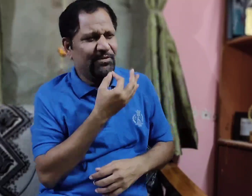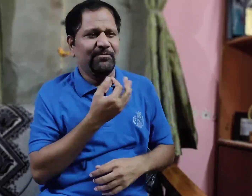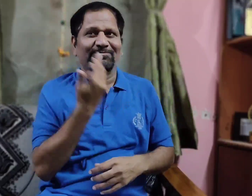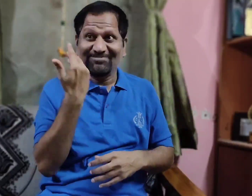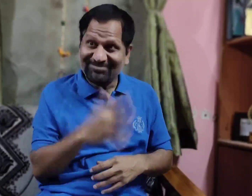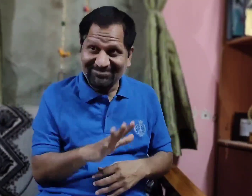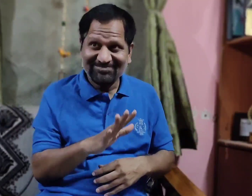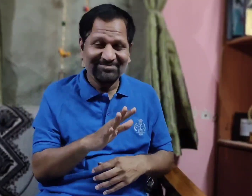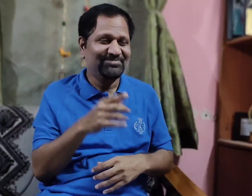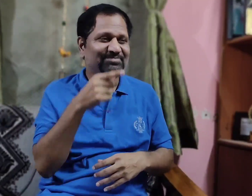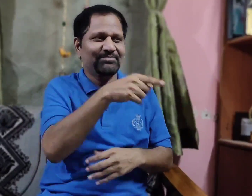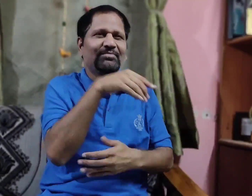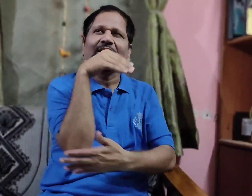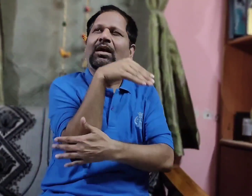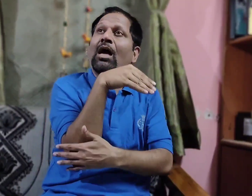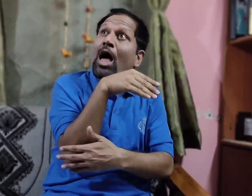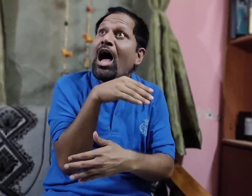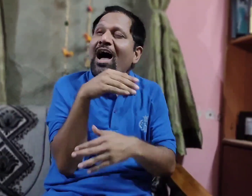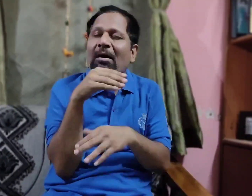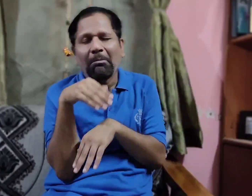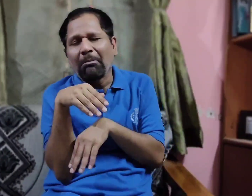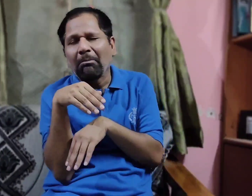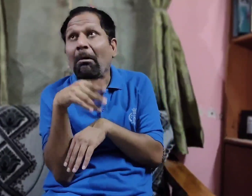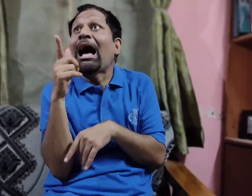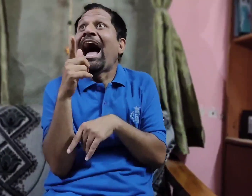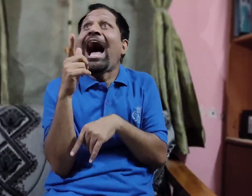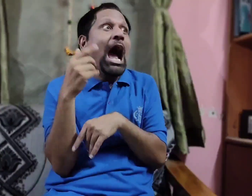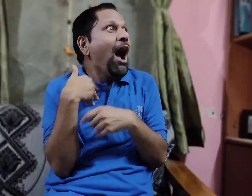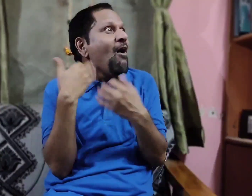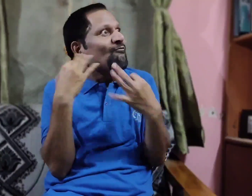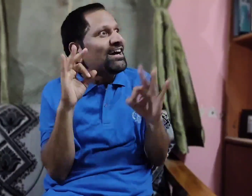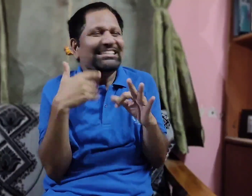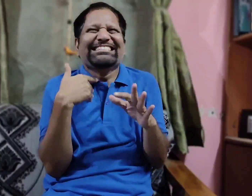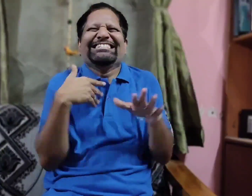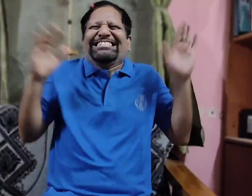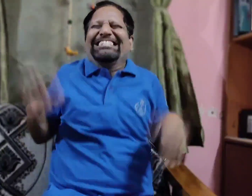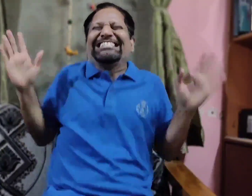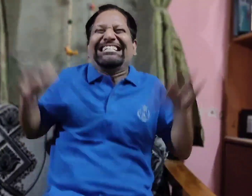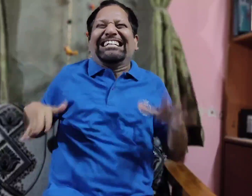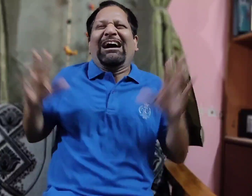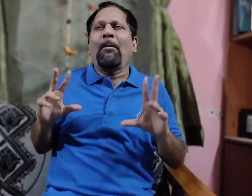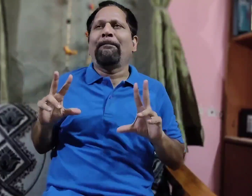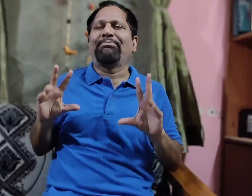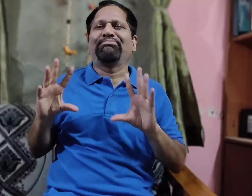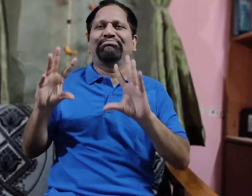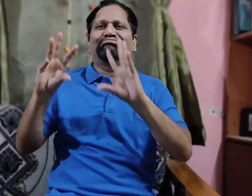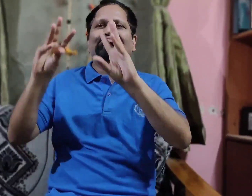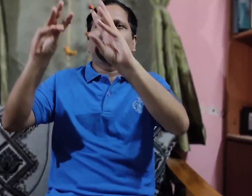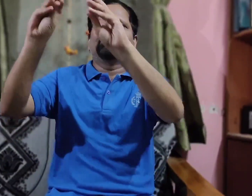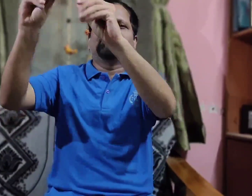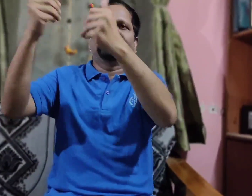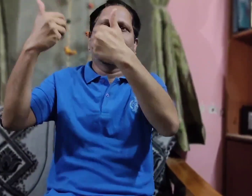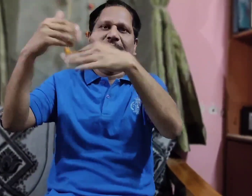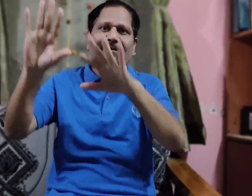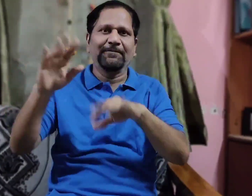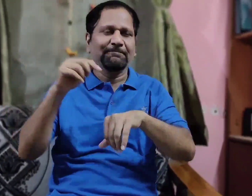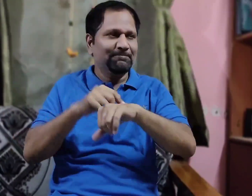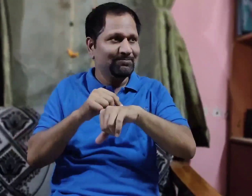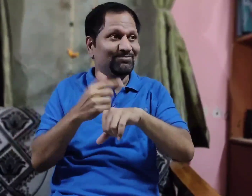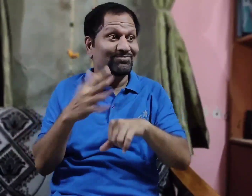को निकाला तो बड़े ताऊ ने, हंस ने एक जोर से सीटी बजाई और सीटी बजाते ही सारे हंसों को पता चल गया कि हम